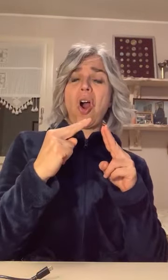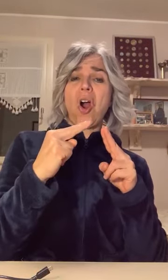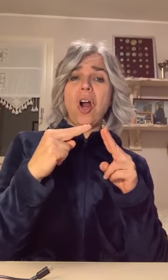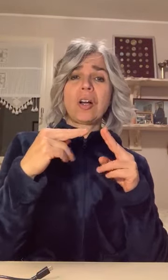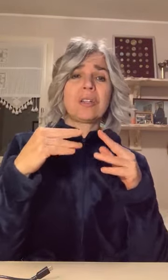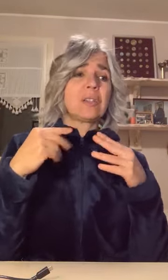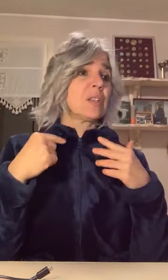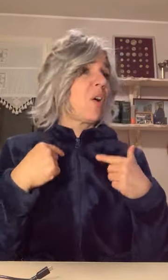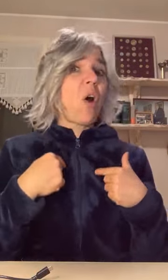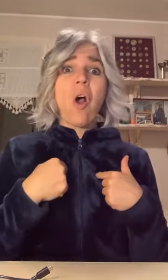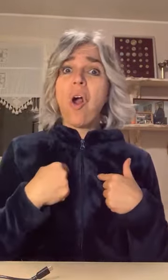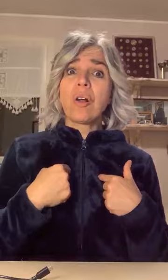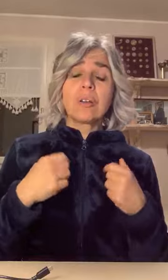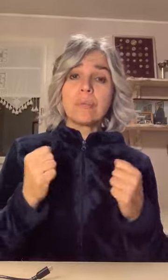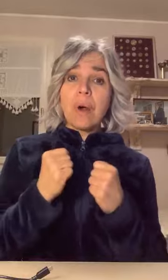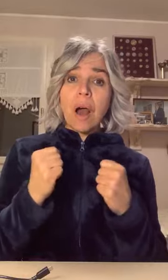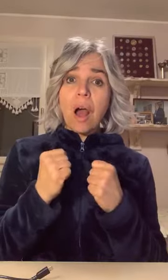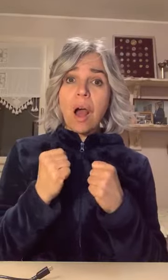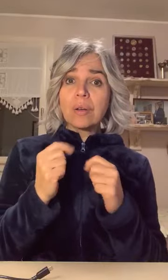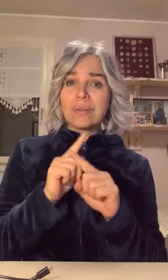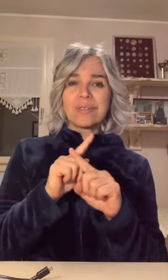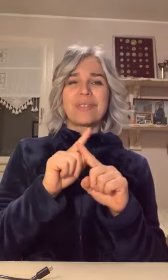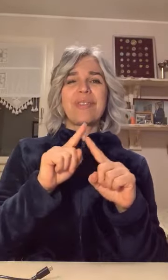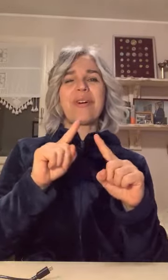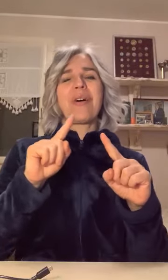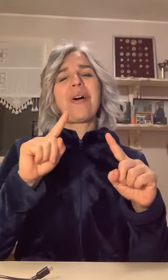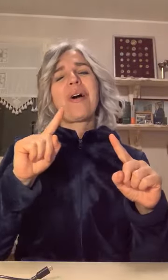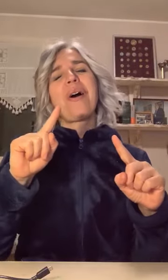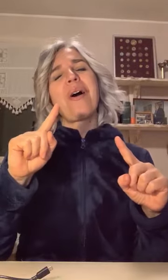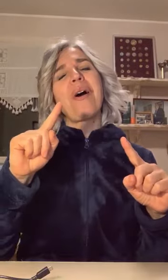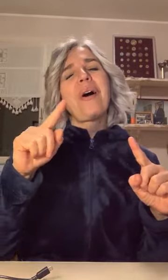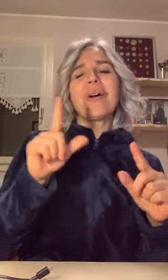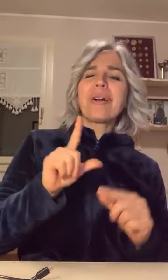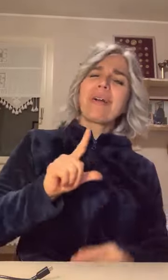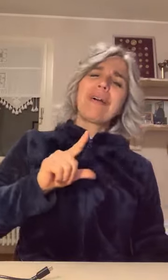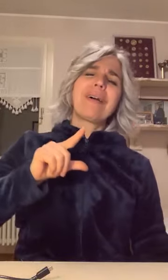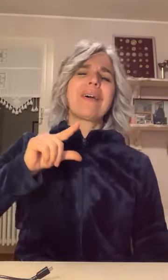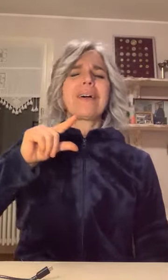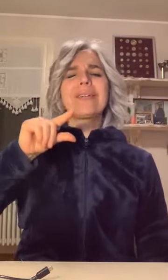io mi eleverò con te sulla.